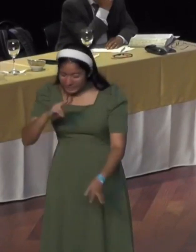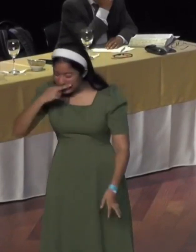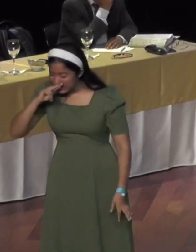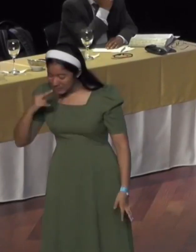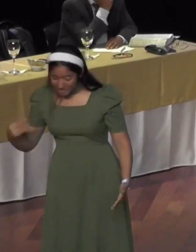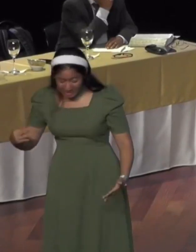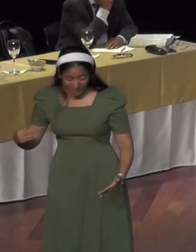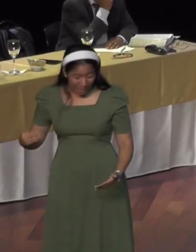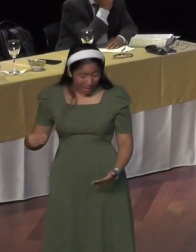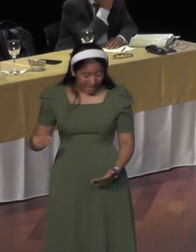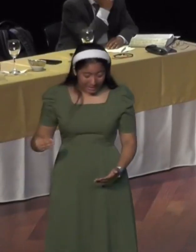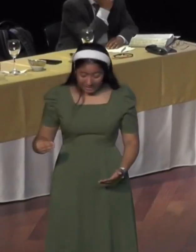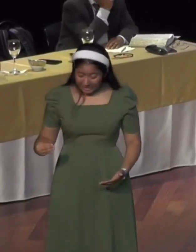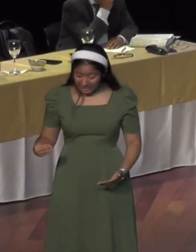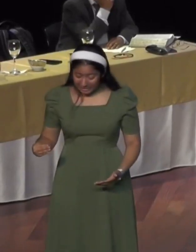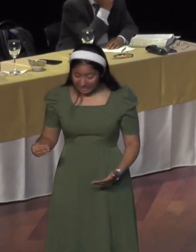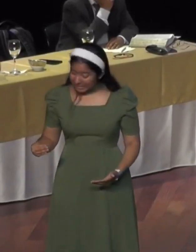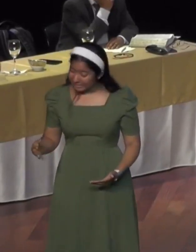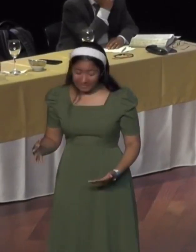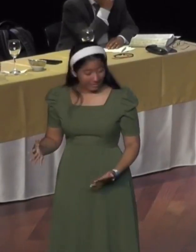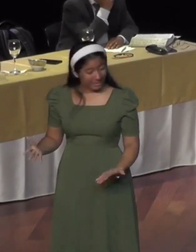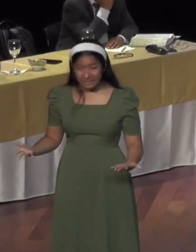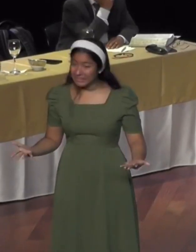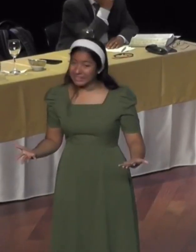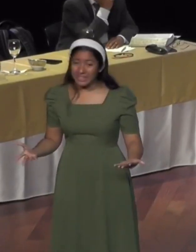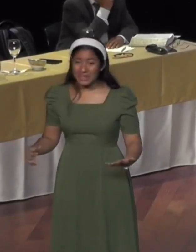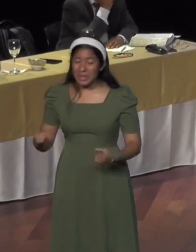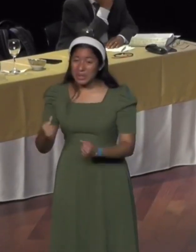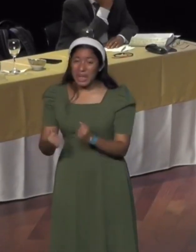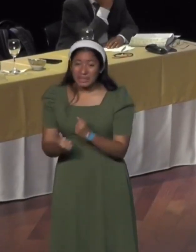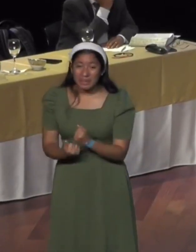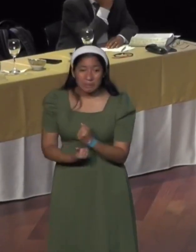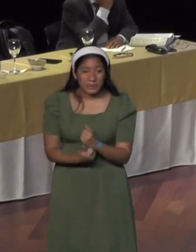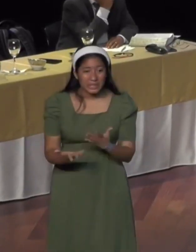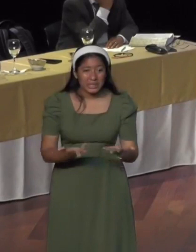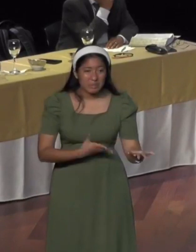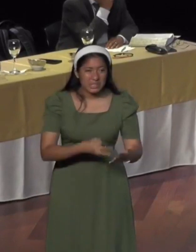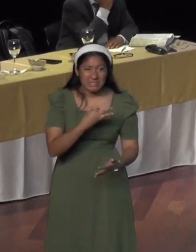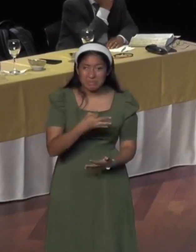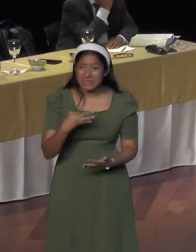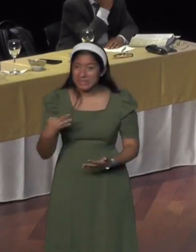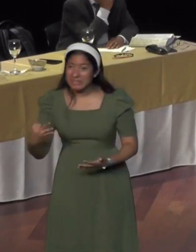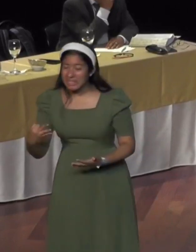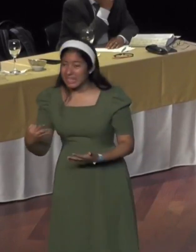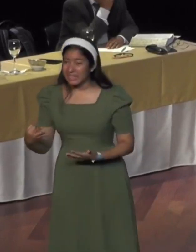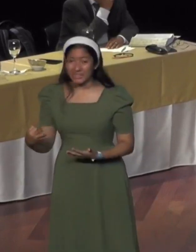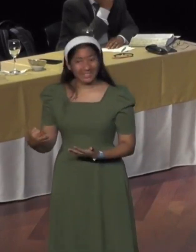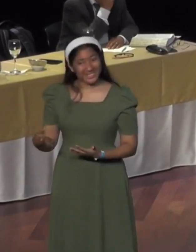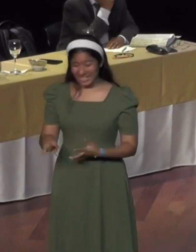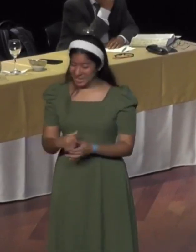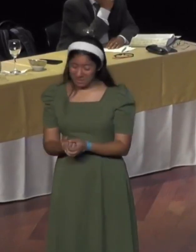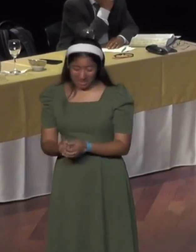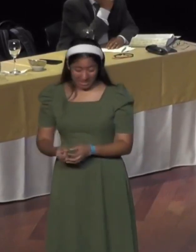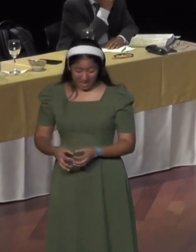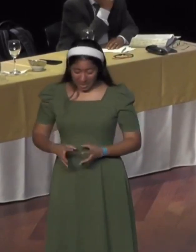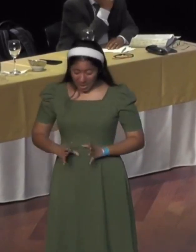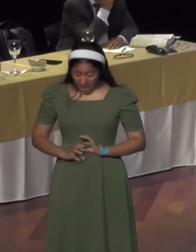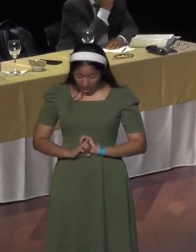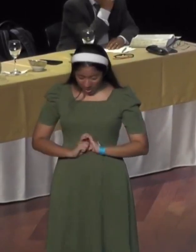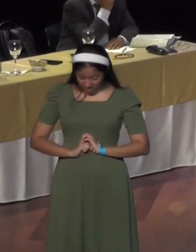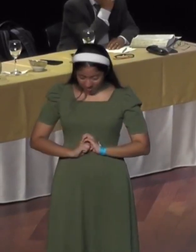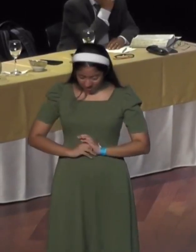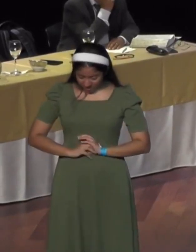algunos cristianos también apoyan esas leyes y apoyan a quienes predican esas leyes. No entiendo cómo